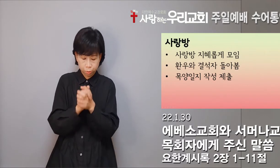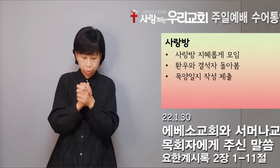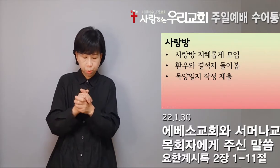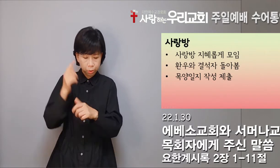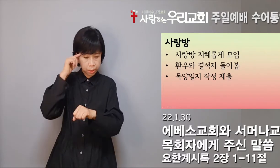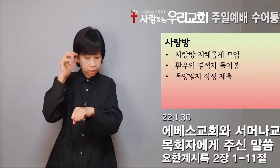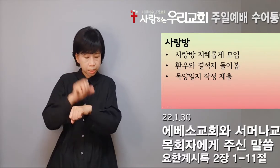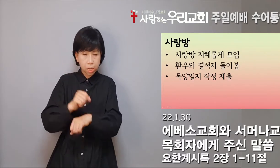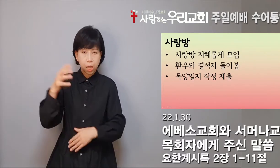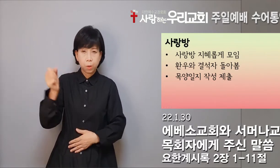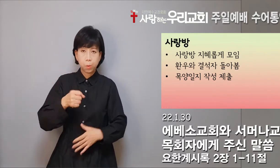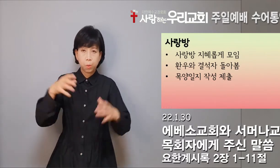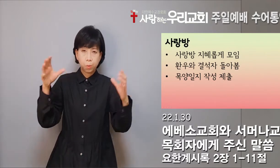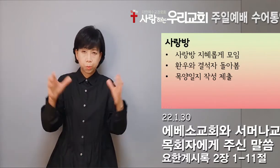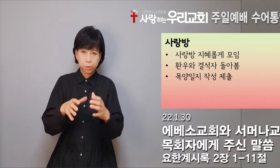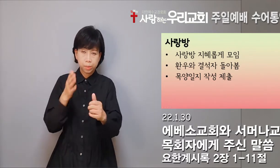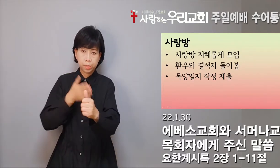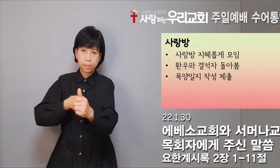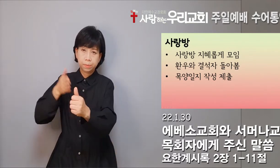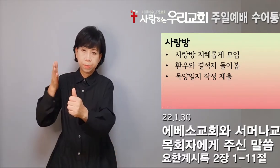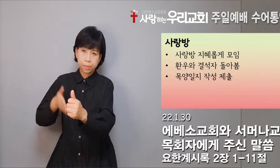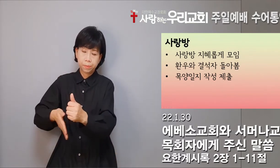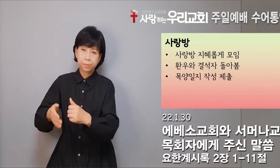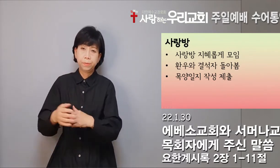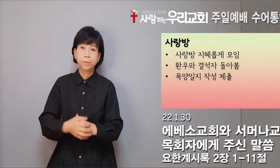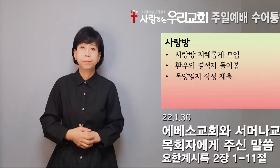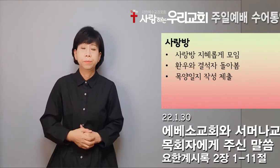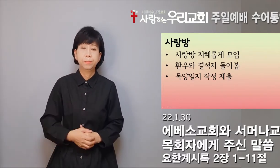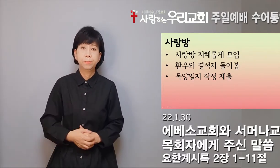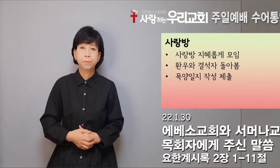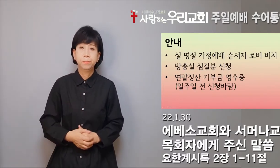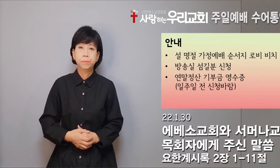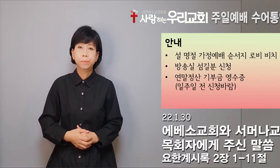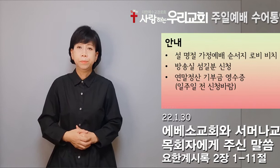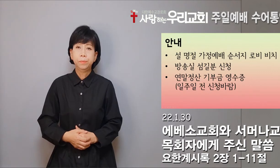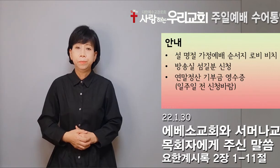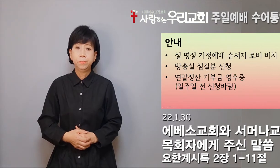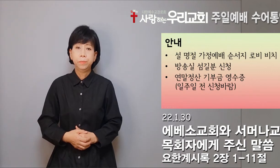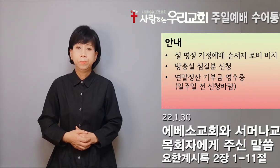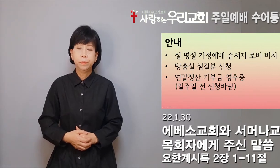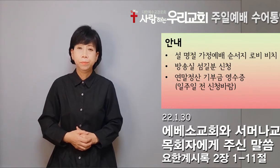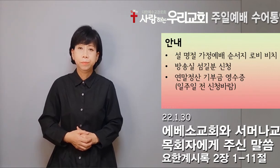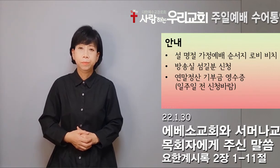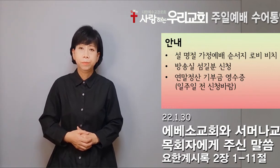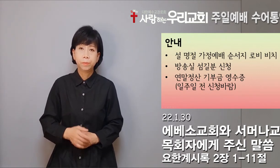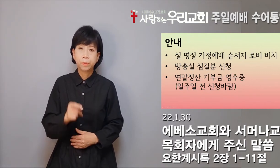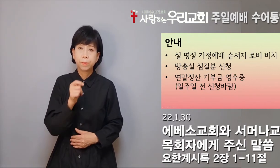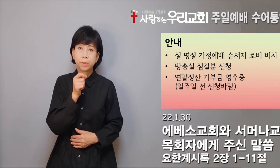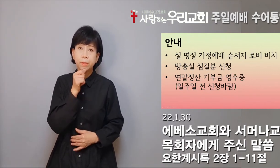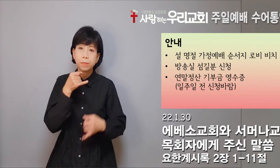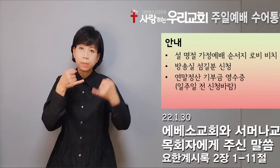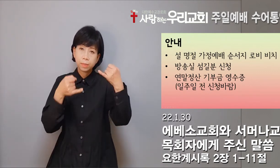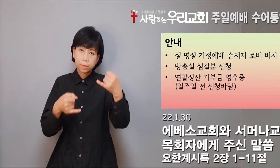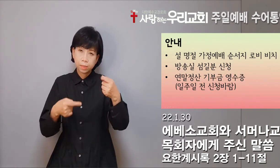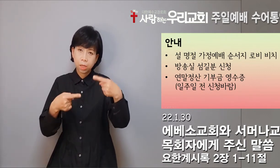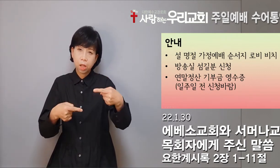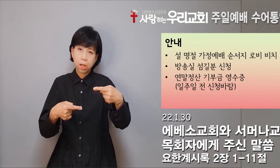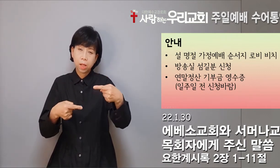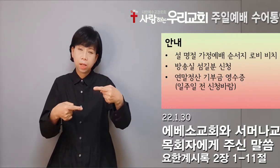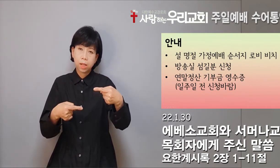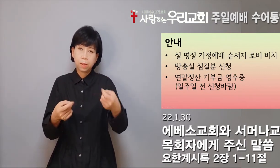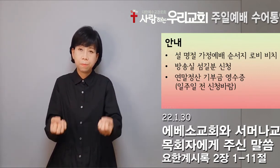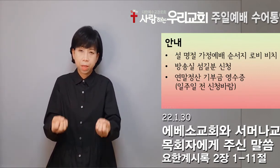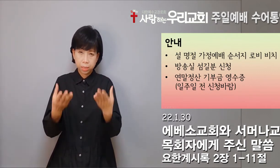바랍니다. 사랑방 모임을 하시고 목양 일지를 제출 바랍니다. 설 명절을 은혜 가운데 보내시기